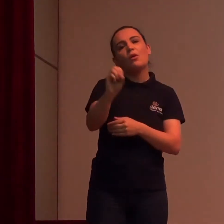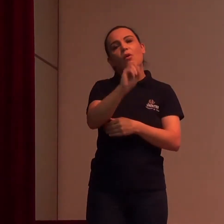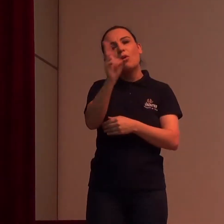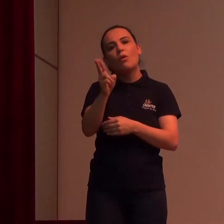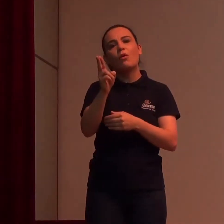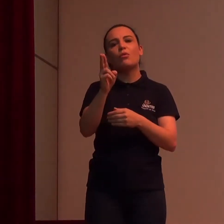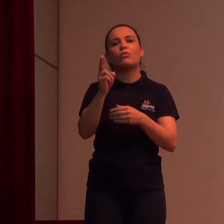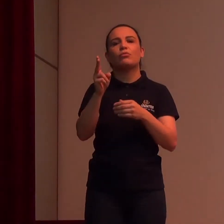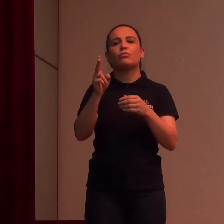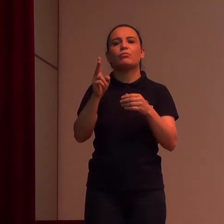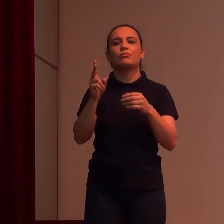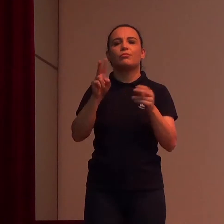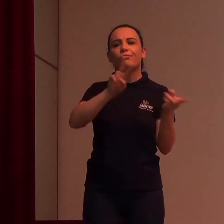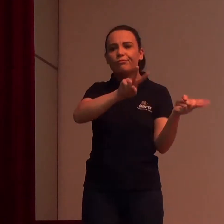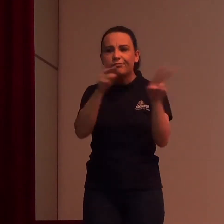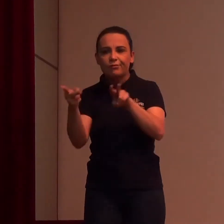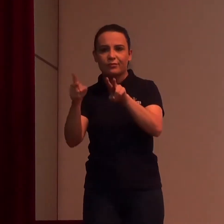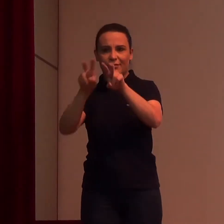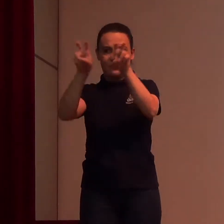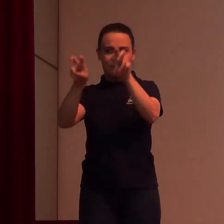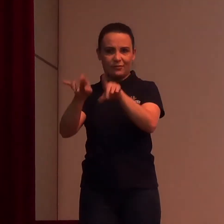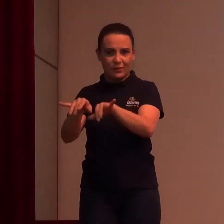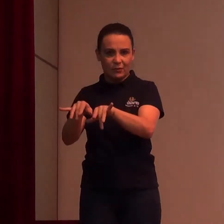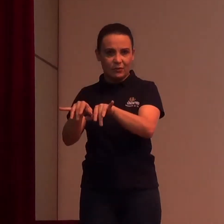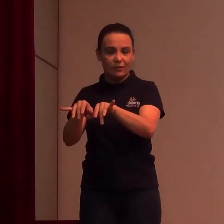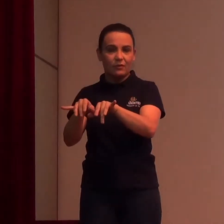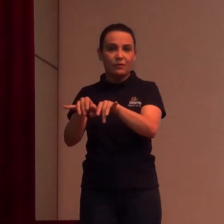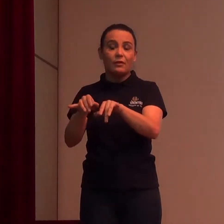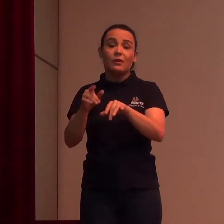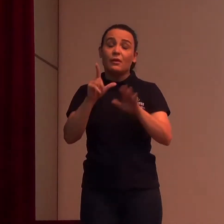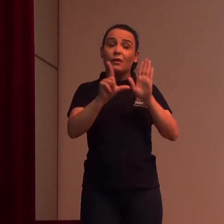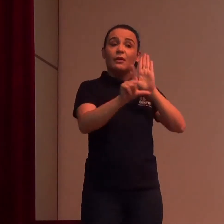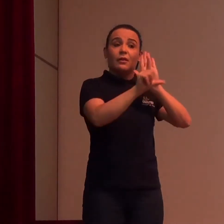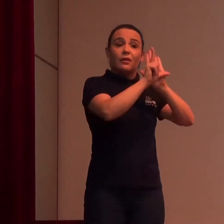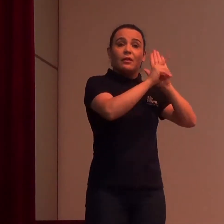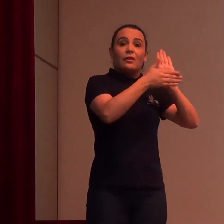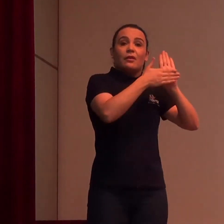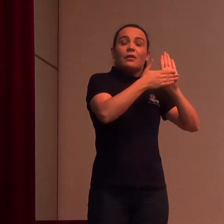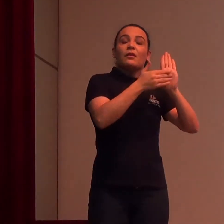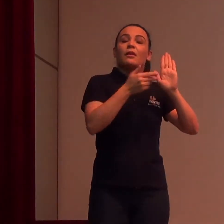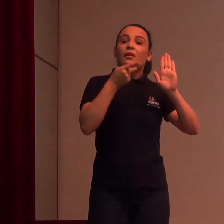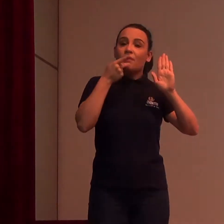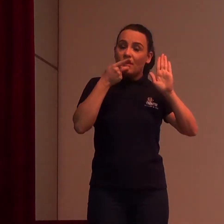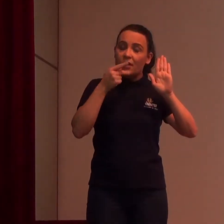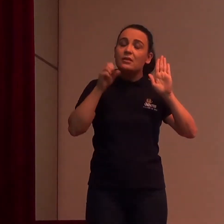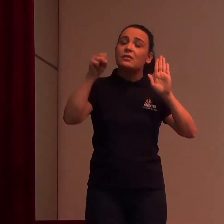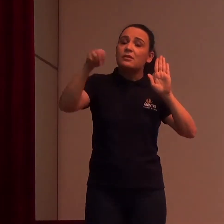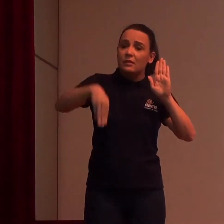as editoras, porque assim, a lei diz que a gente vai poder fazer sim essa transcrição